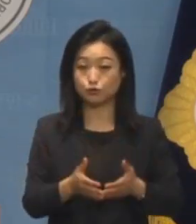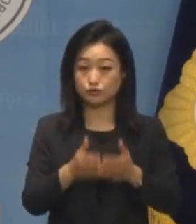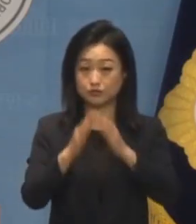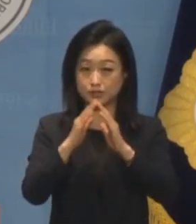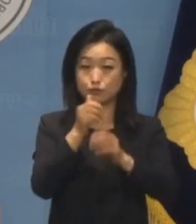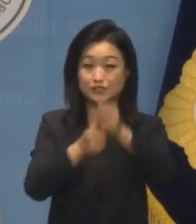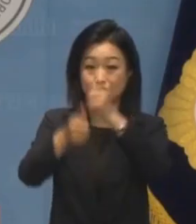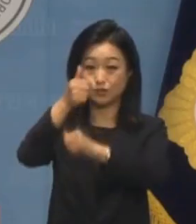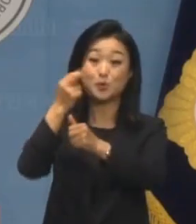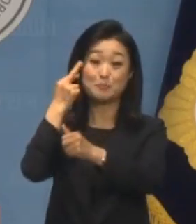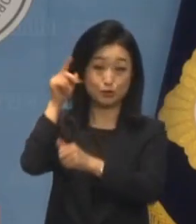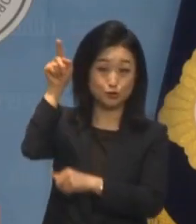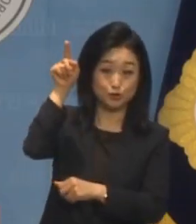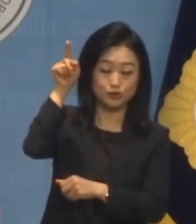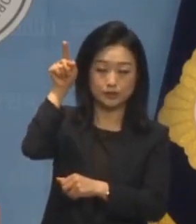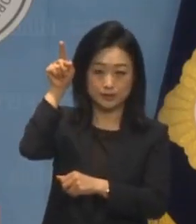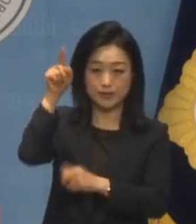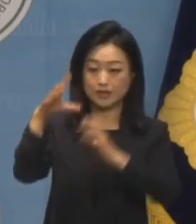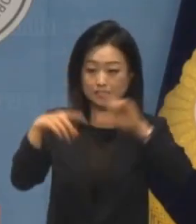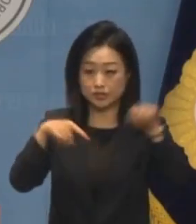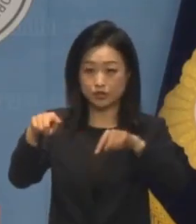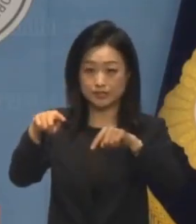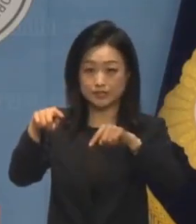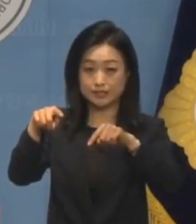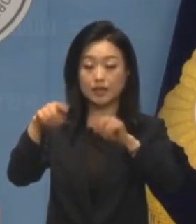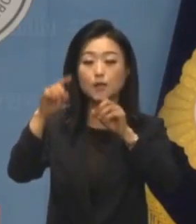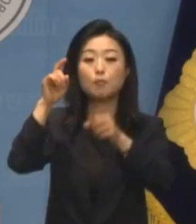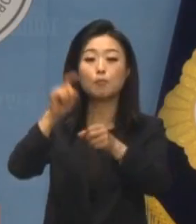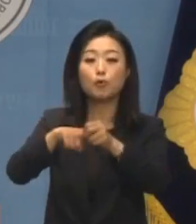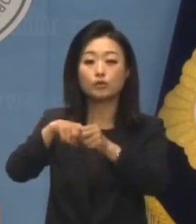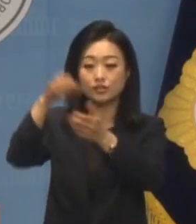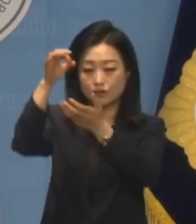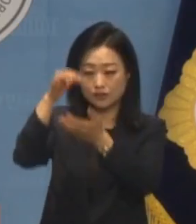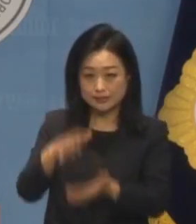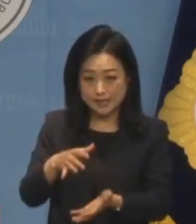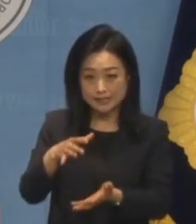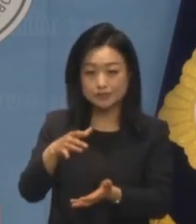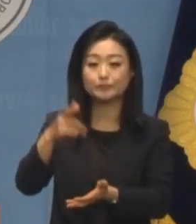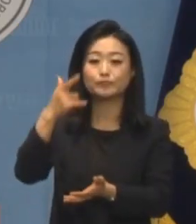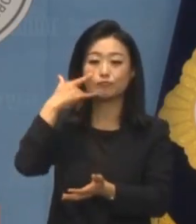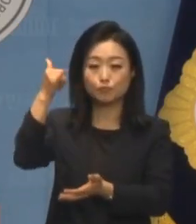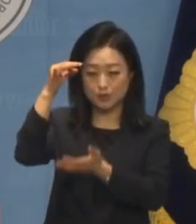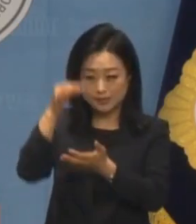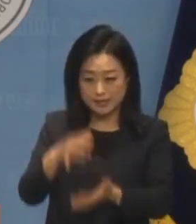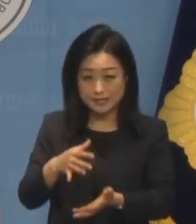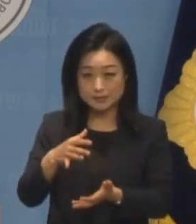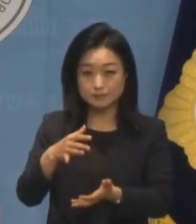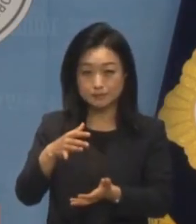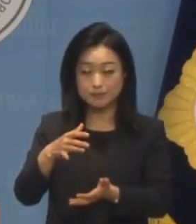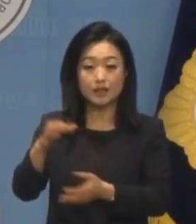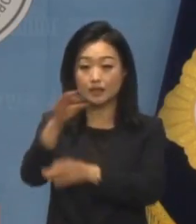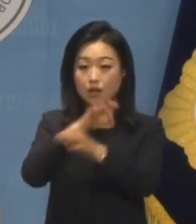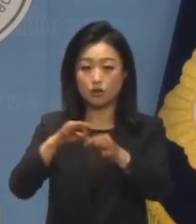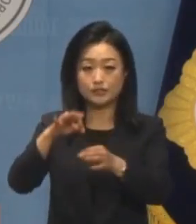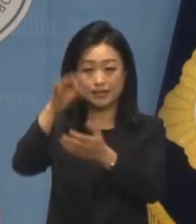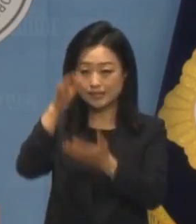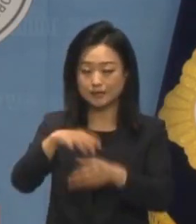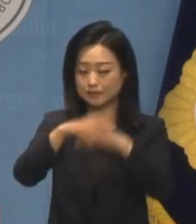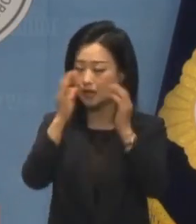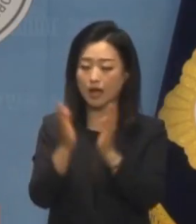선조들이 정치적 힘의 세습을 거부했듯 오늘 우리는 경제적 힘의 세습을 거부한다고